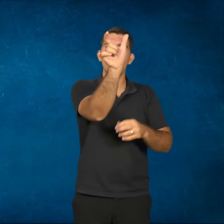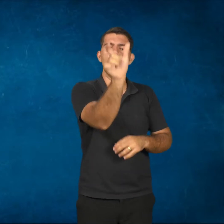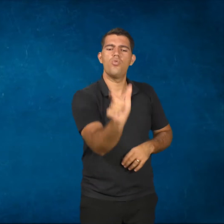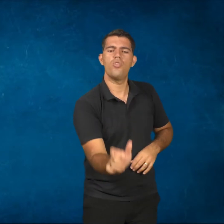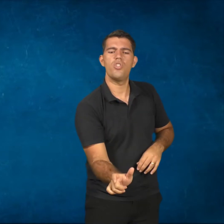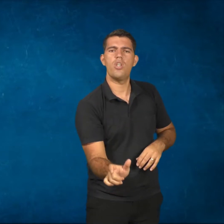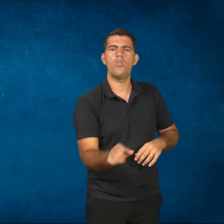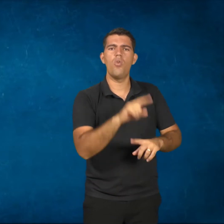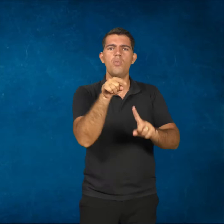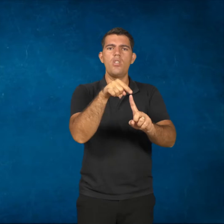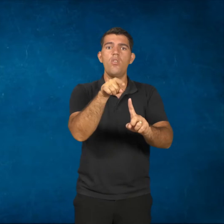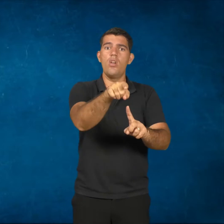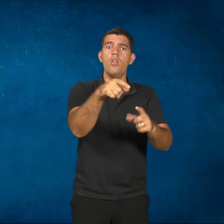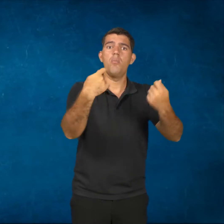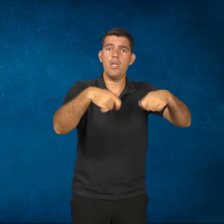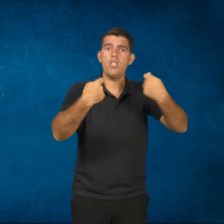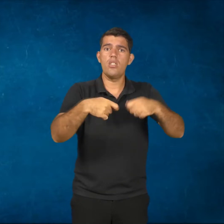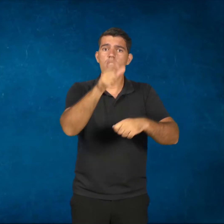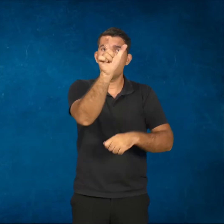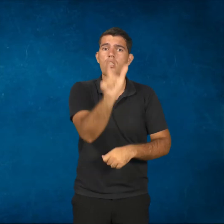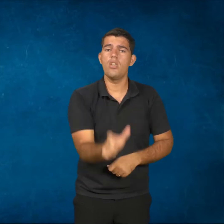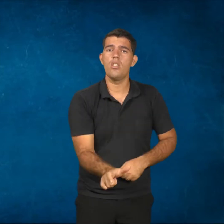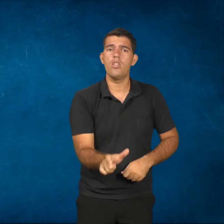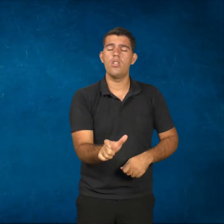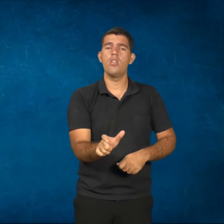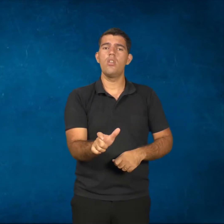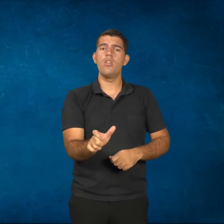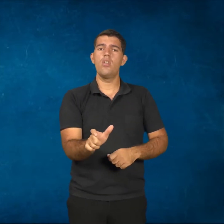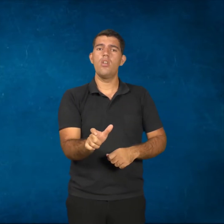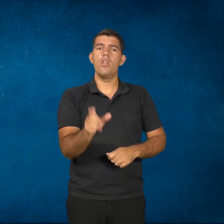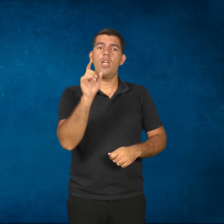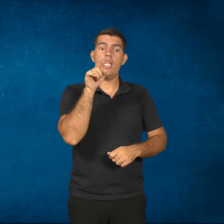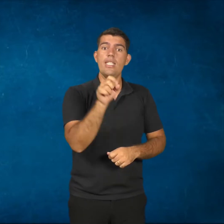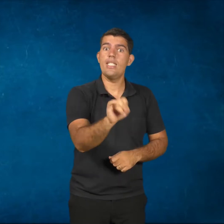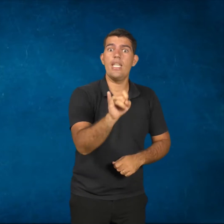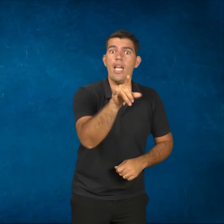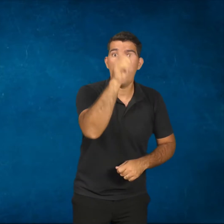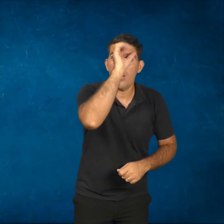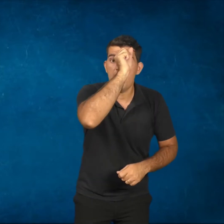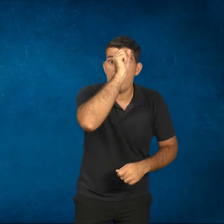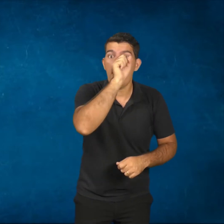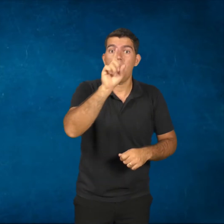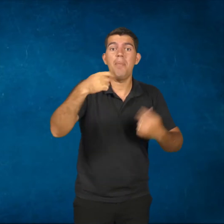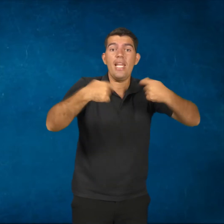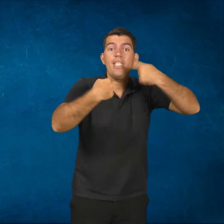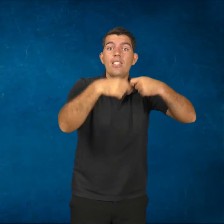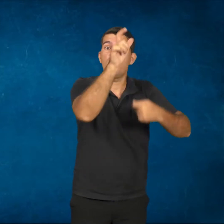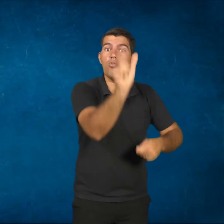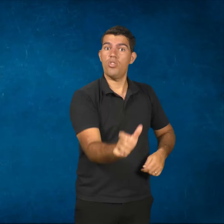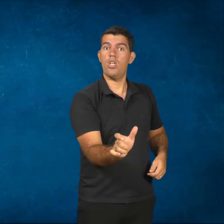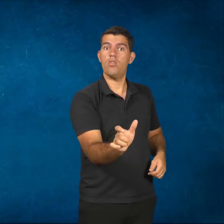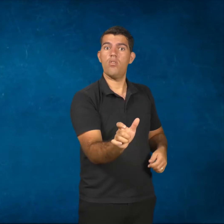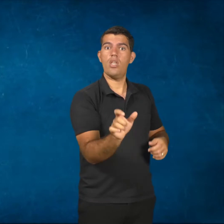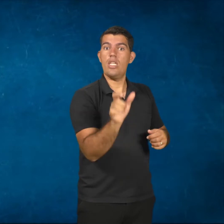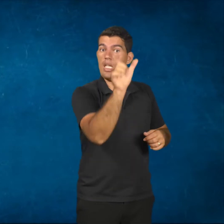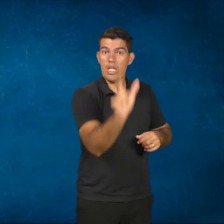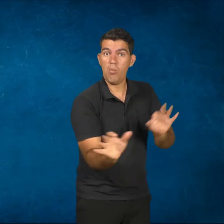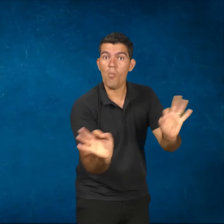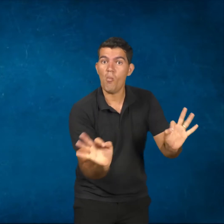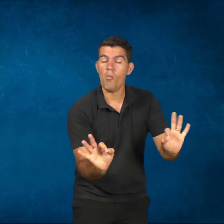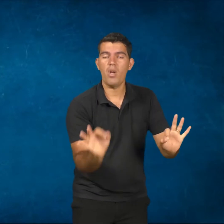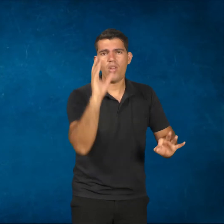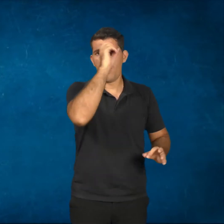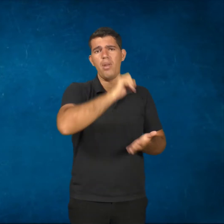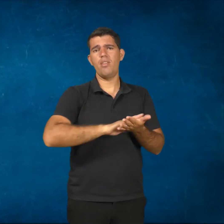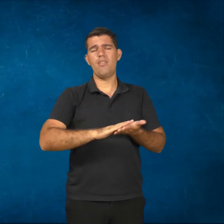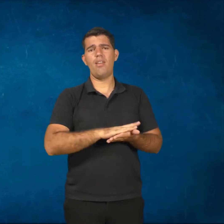ele precisa ser sujeito. Significa que ele só aprende se for sujeito, não vai aprender nunca.